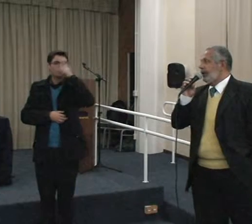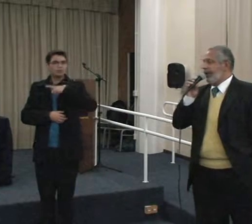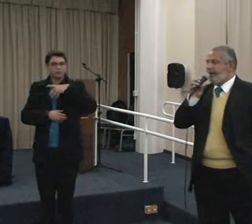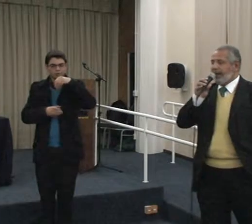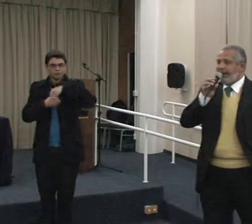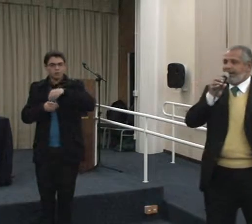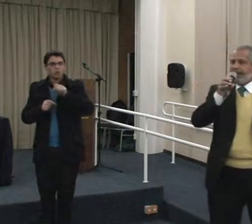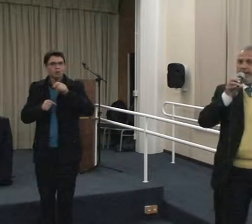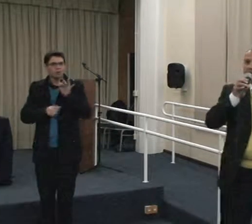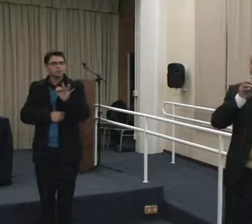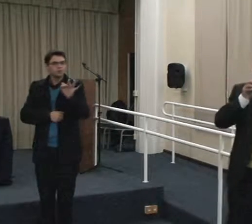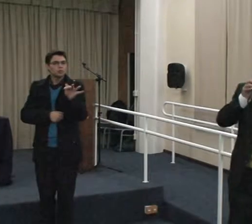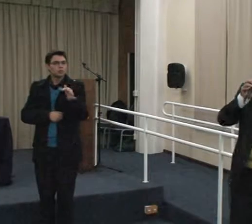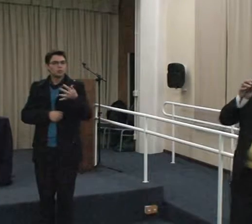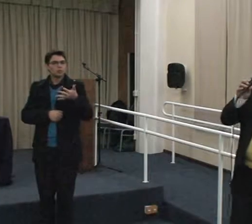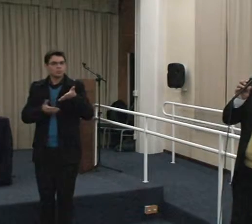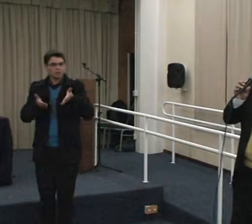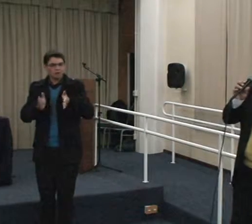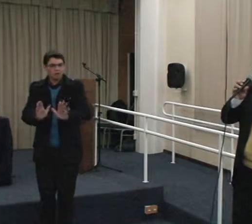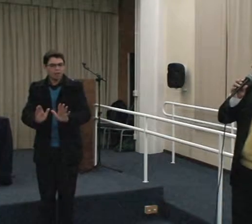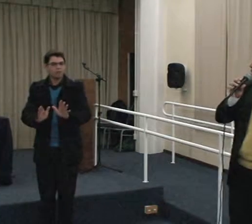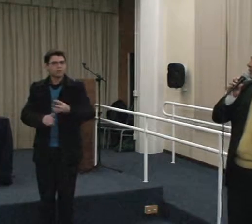o que terá pela frente